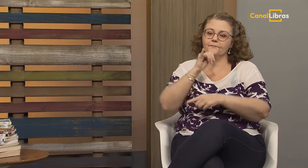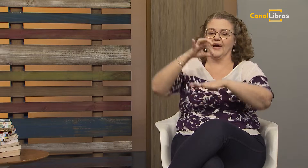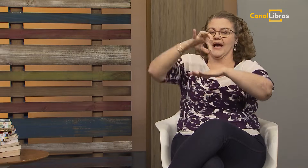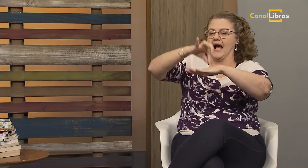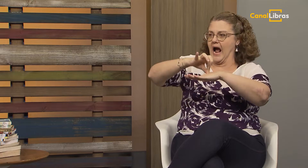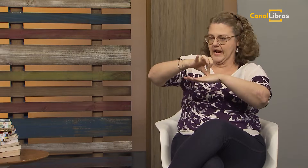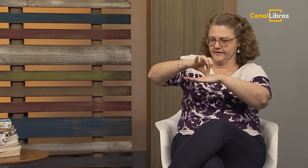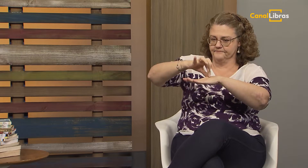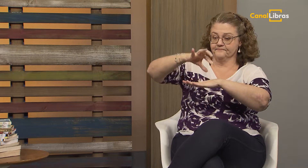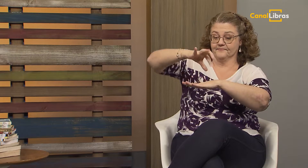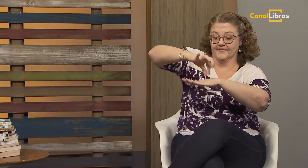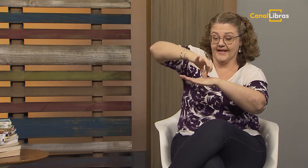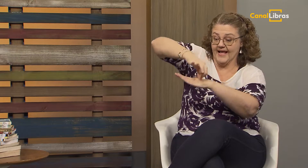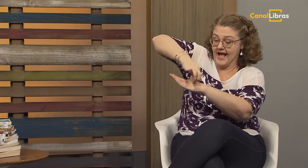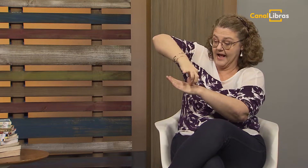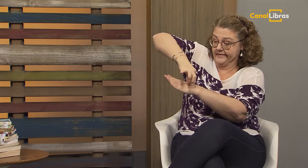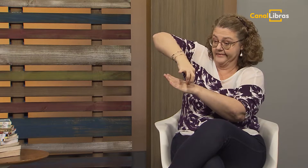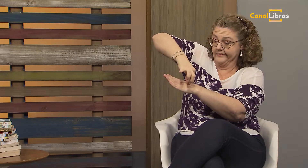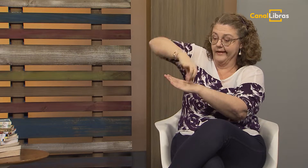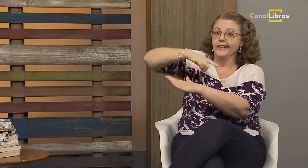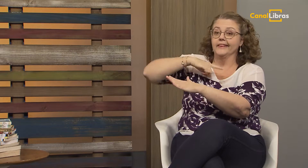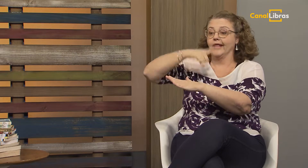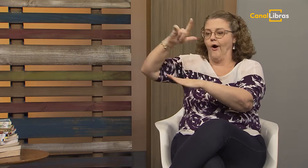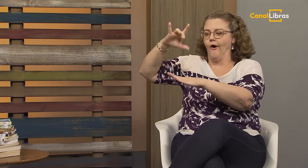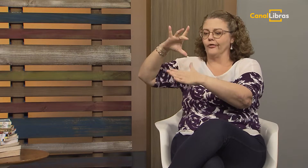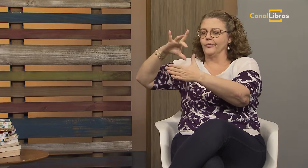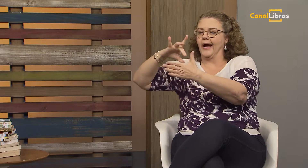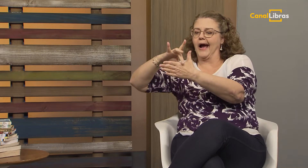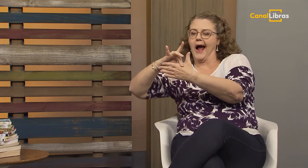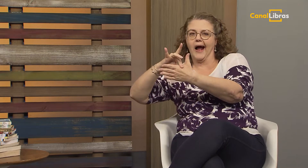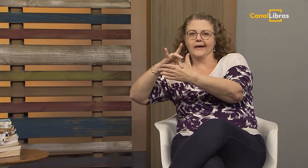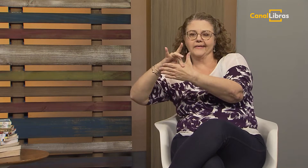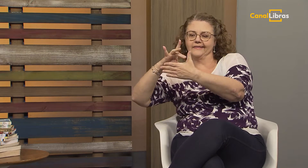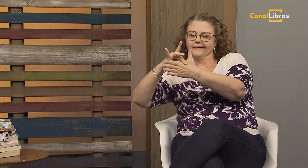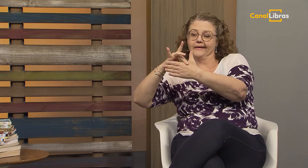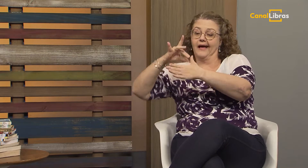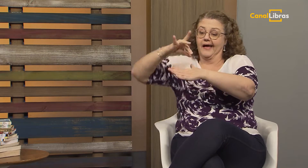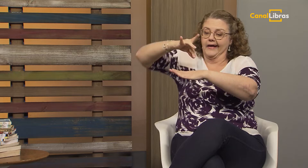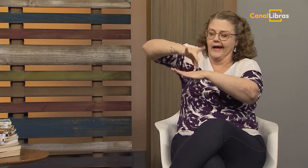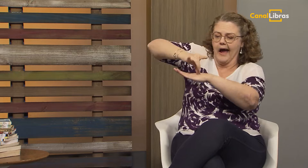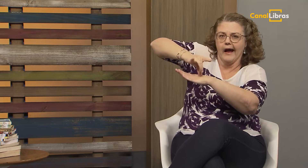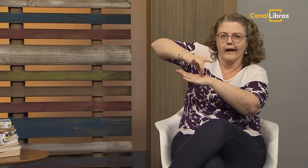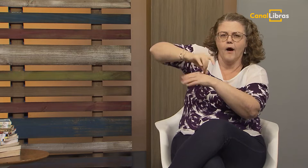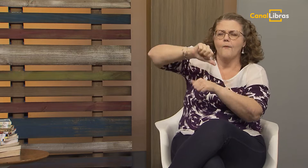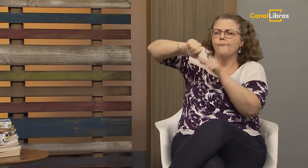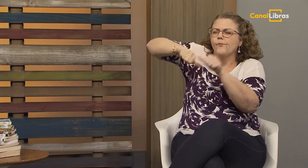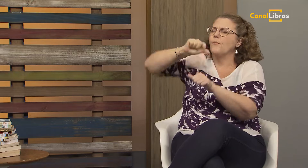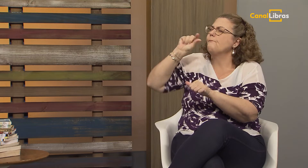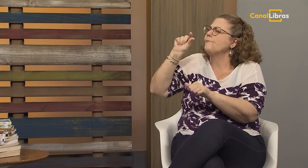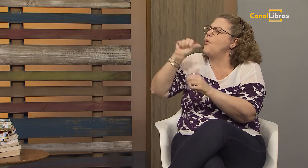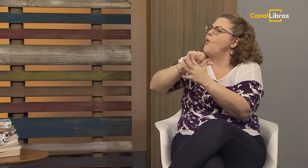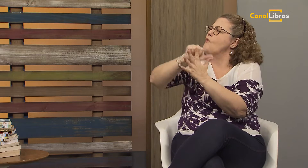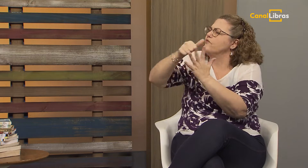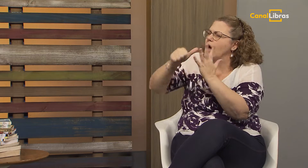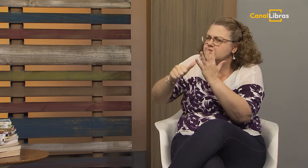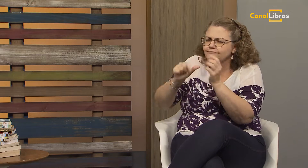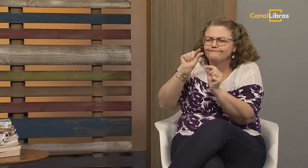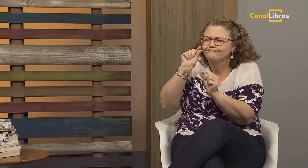e esse. E tem esse aqui também. Muda um pouco a configuração, mas